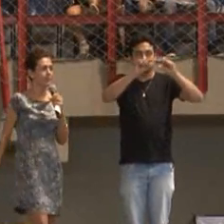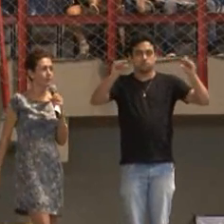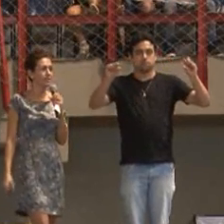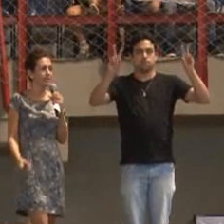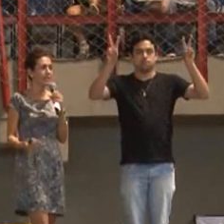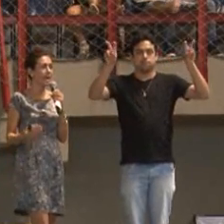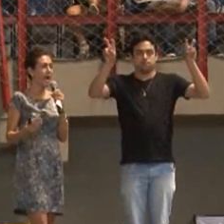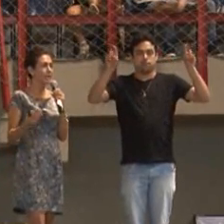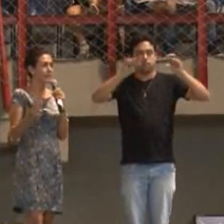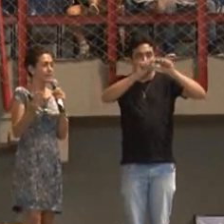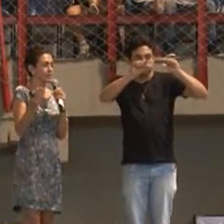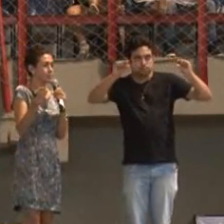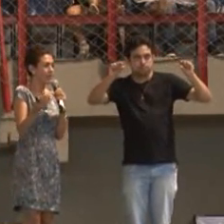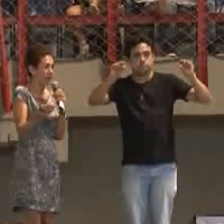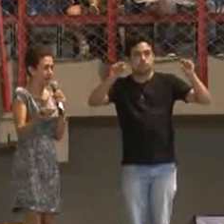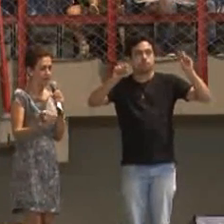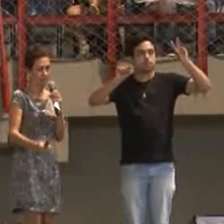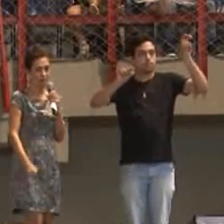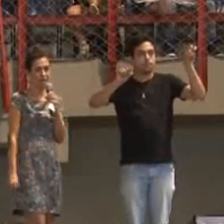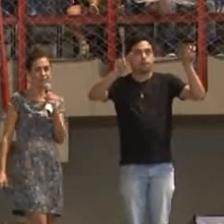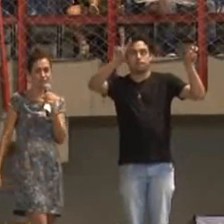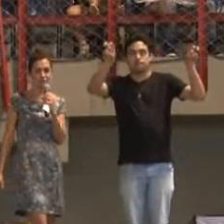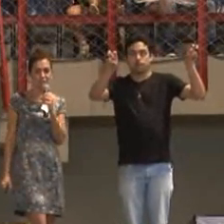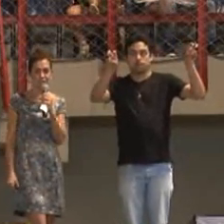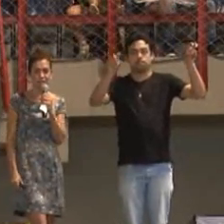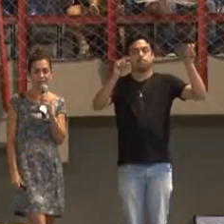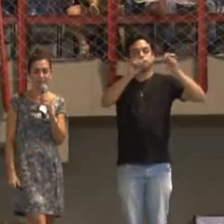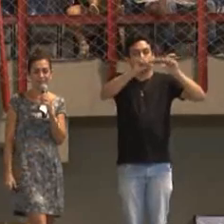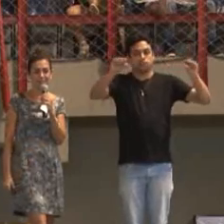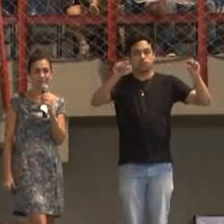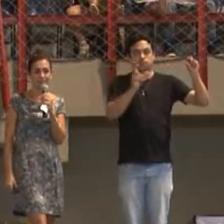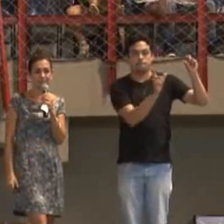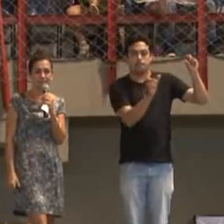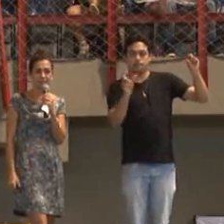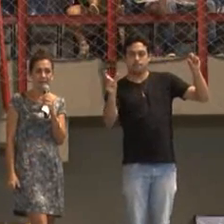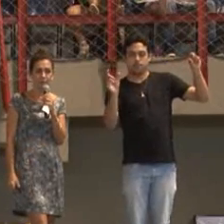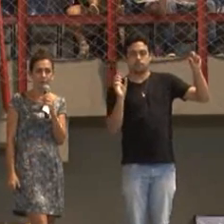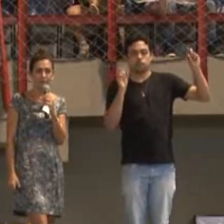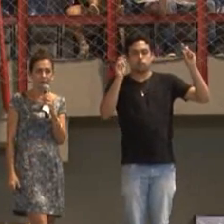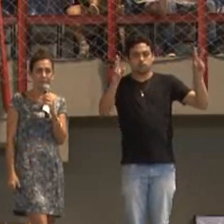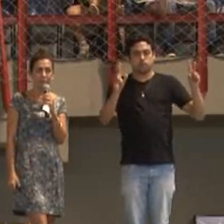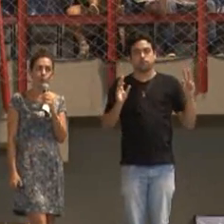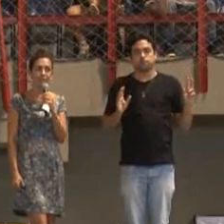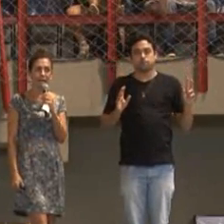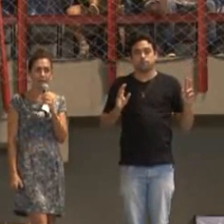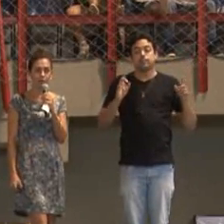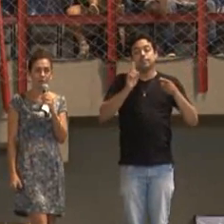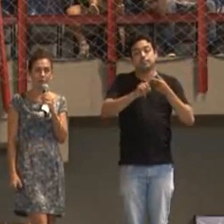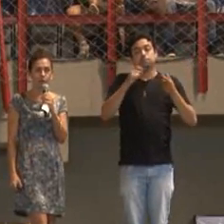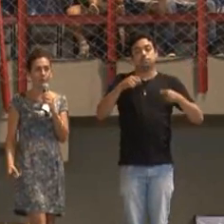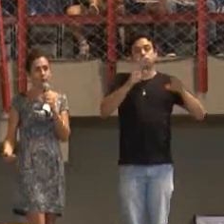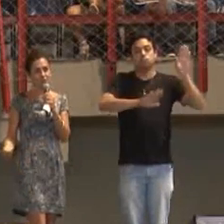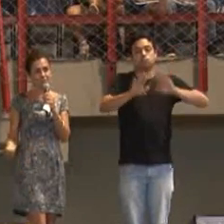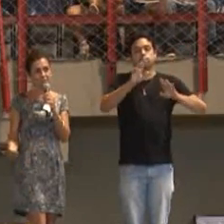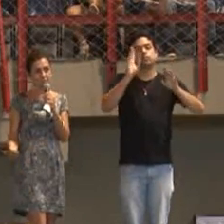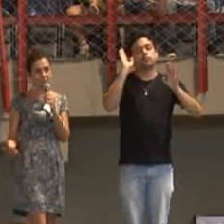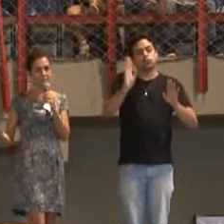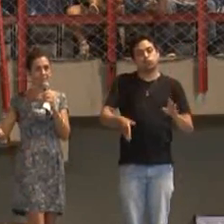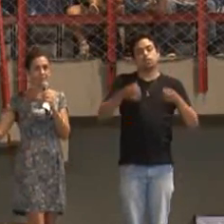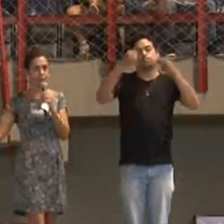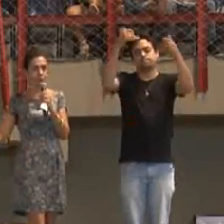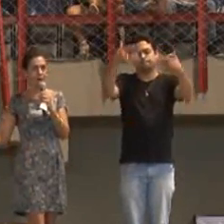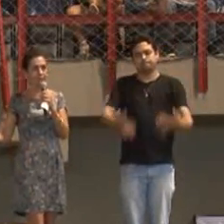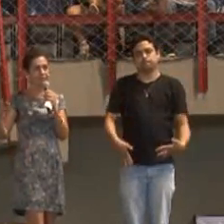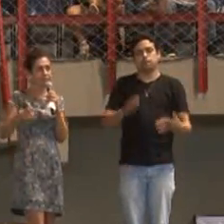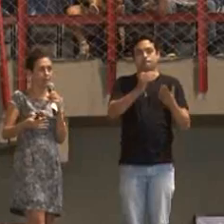aspas. Você tem que aspear as gírias. Tá certo? E cuidado. Como eu disse antes,